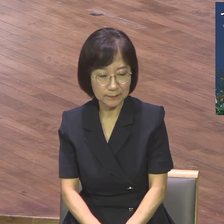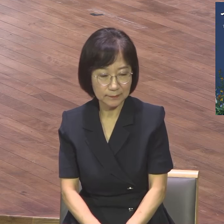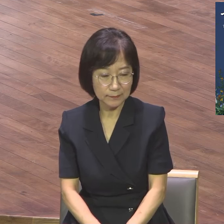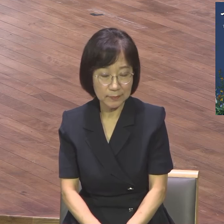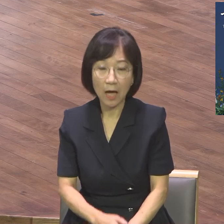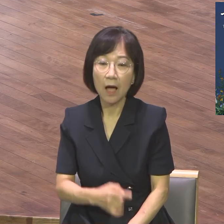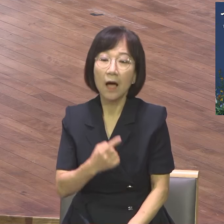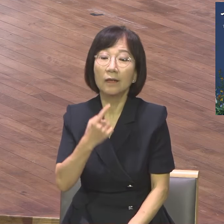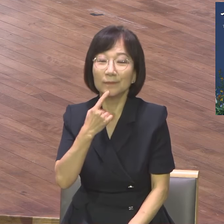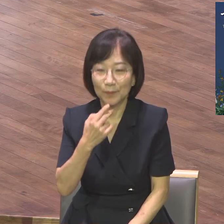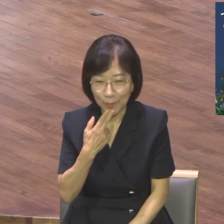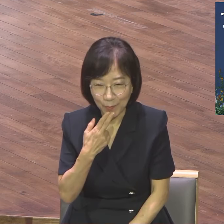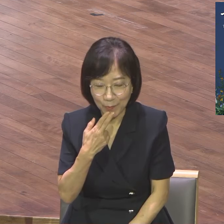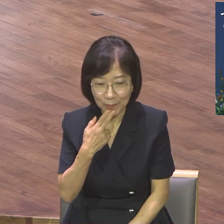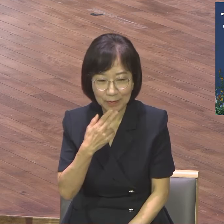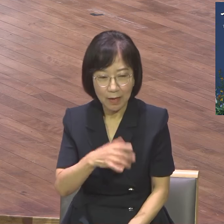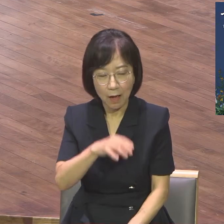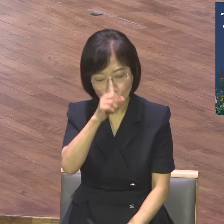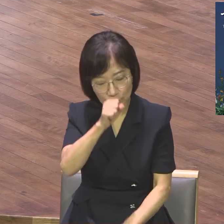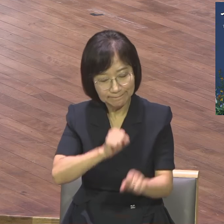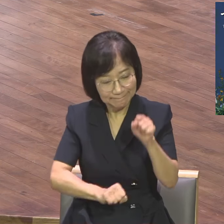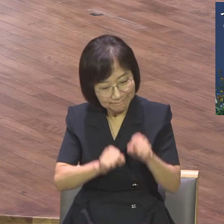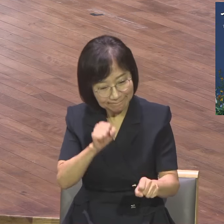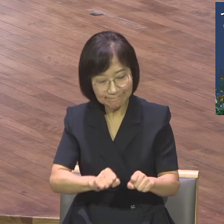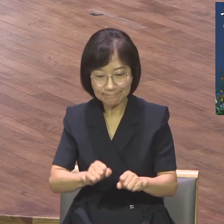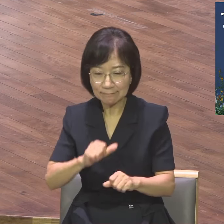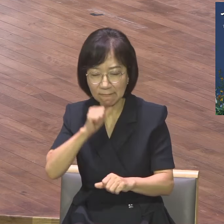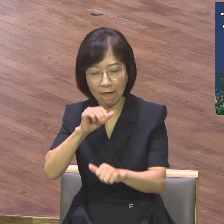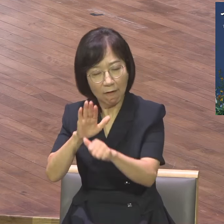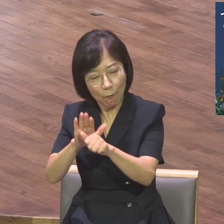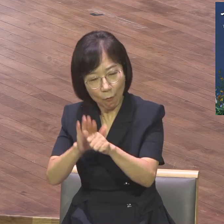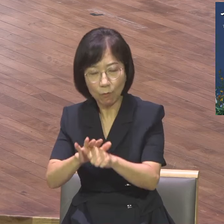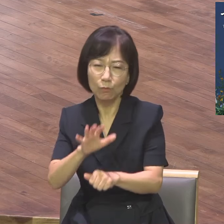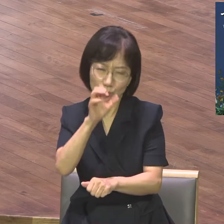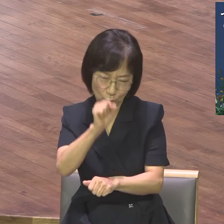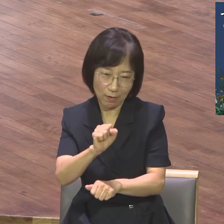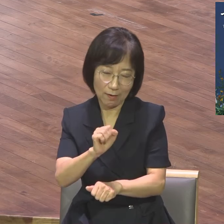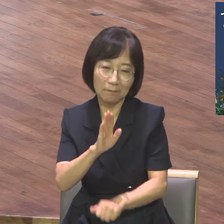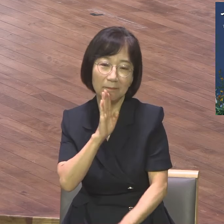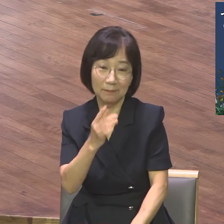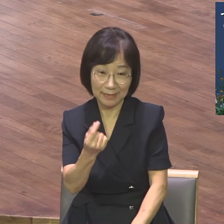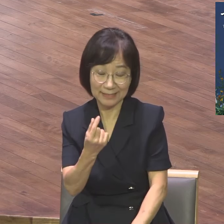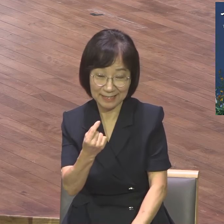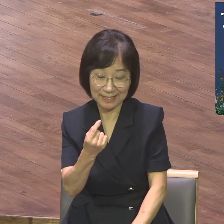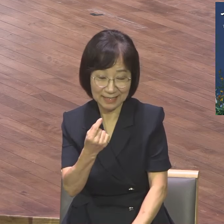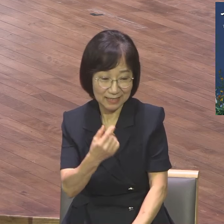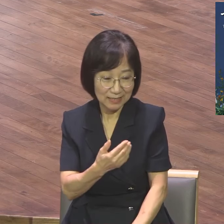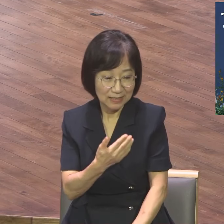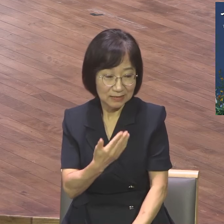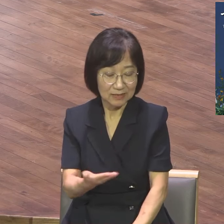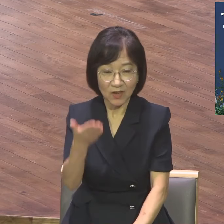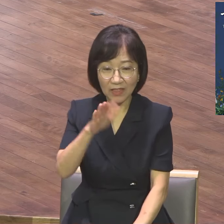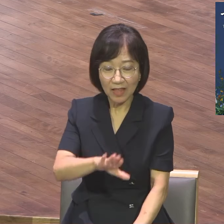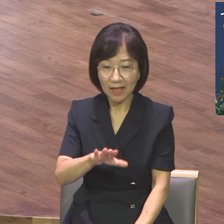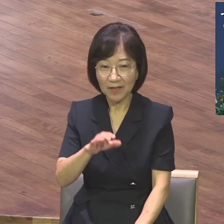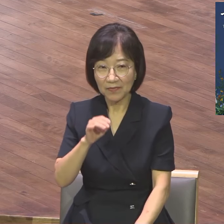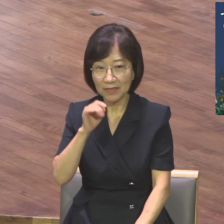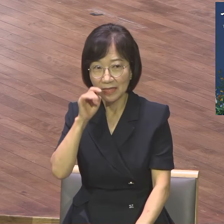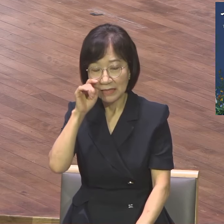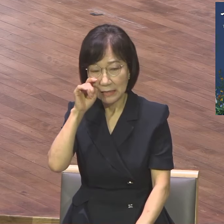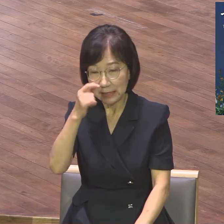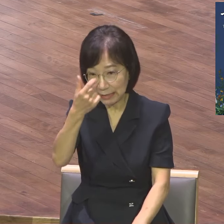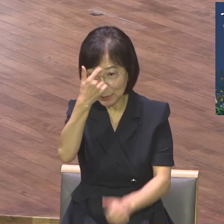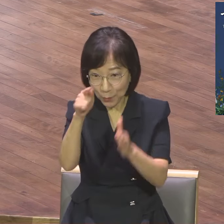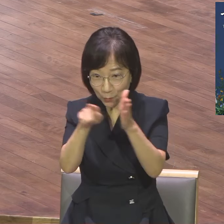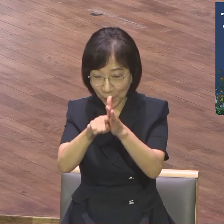이게 나쁜 게 아니에요. 뭐 구제가 중요하죠. 좋지요. 그런데 여러분 심지어 기독교 방송도 내 그